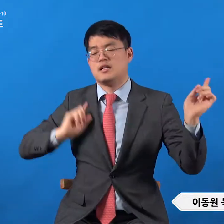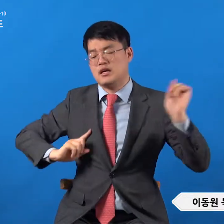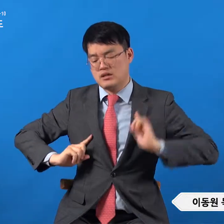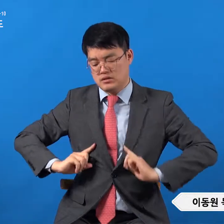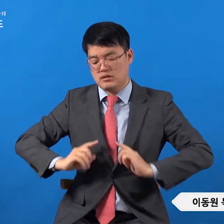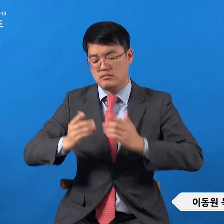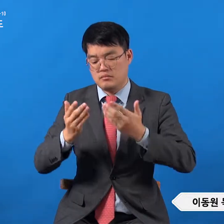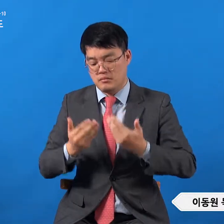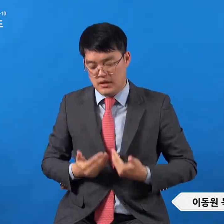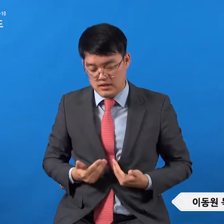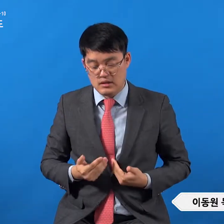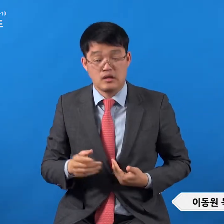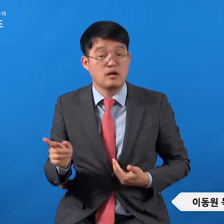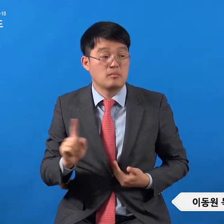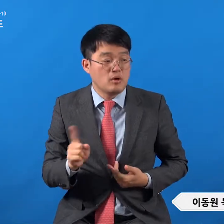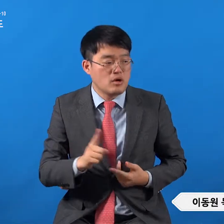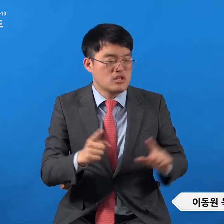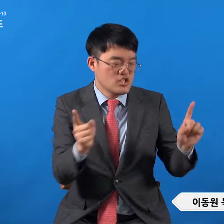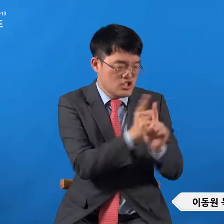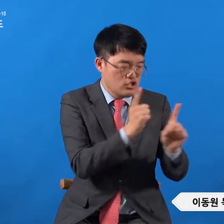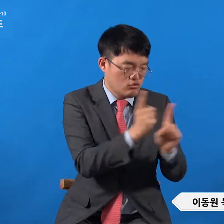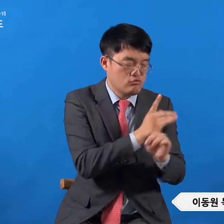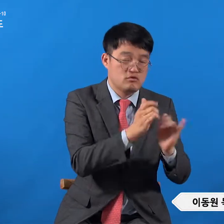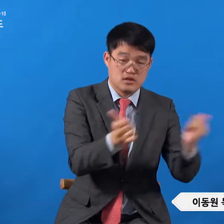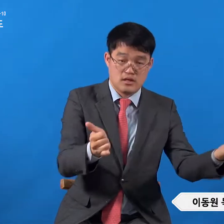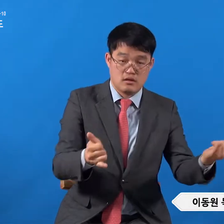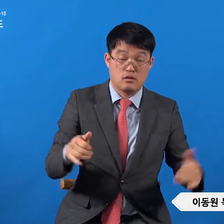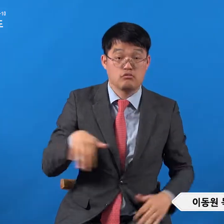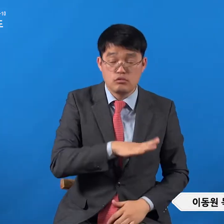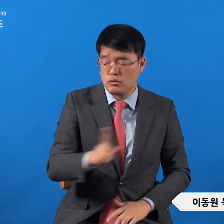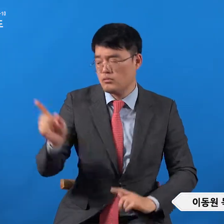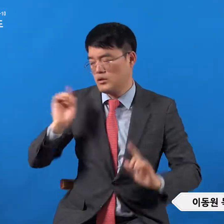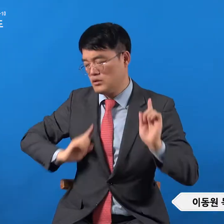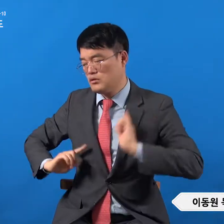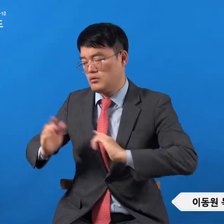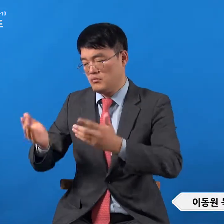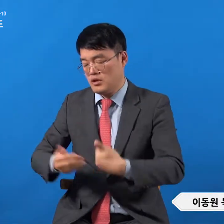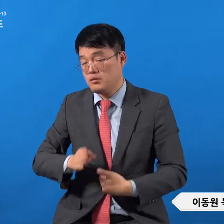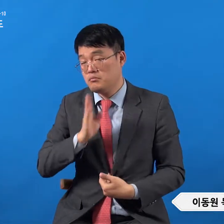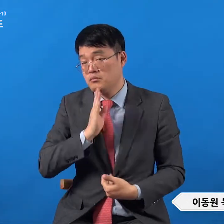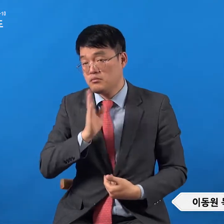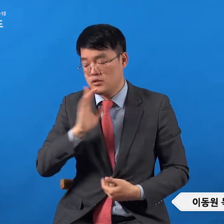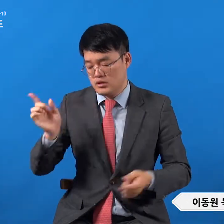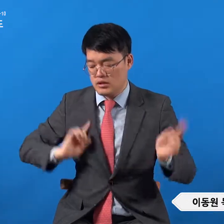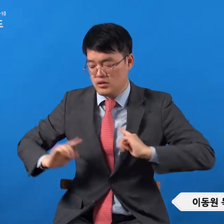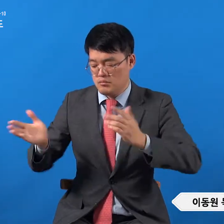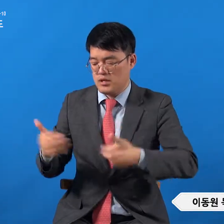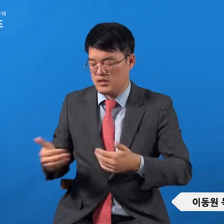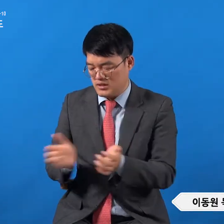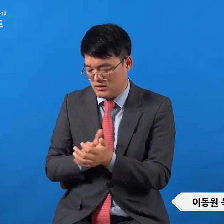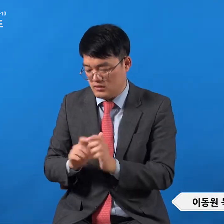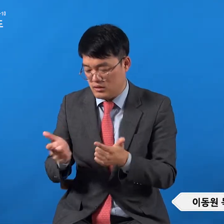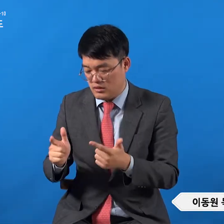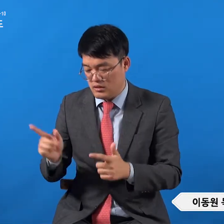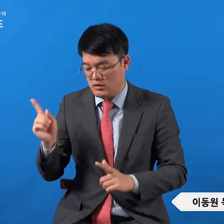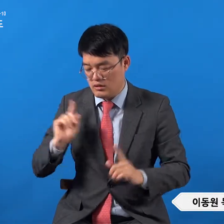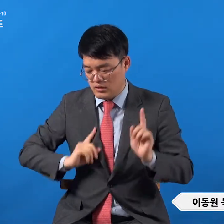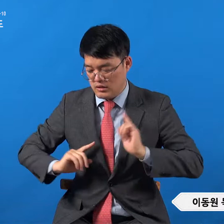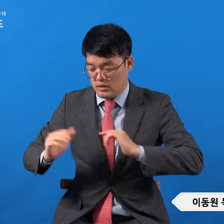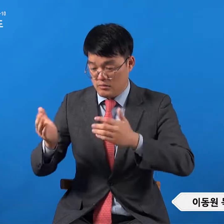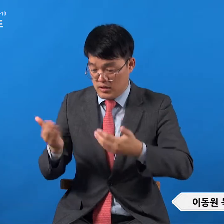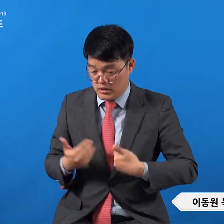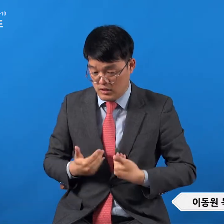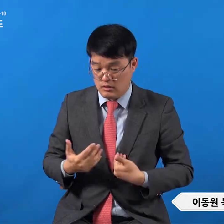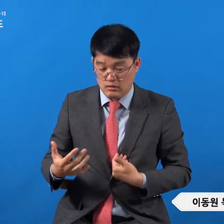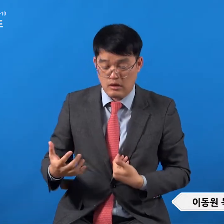썼죠. wounded healer, 상처 입은 치유자. 우리도 상처받았어요. 그러나 상처받는 데서 끝나면 안 돼요. 내